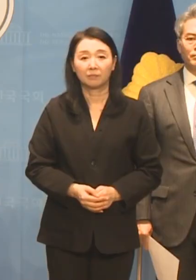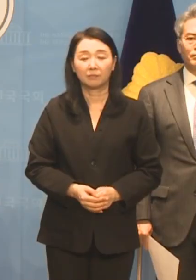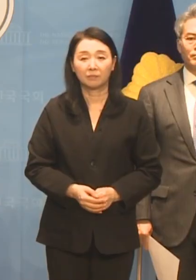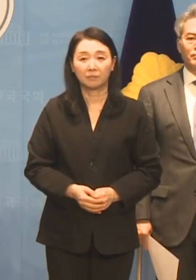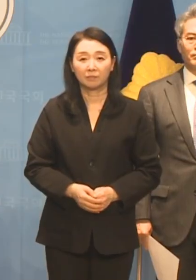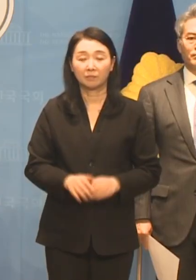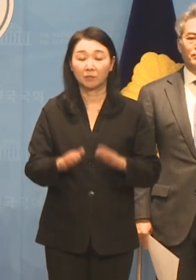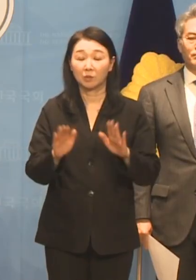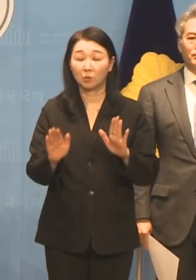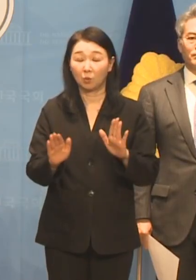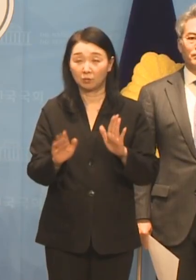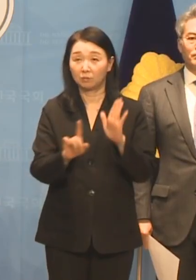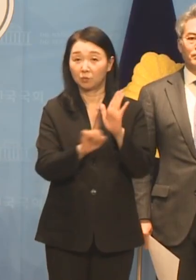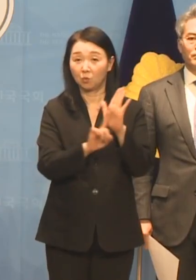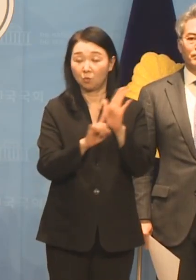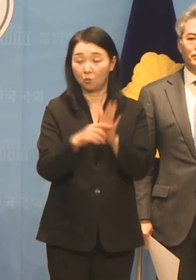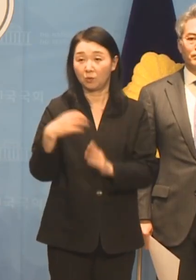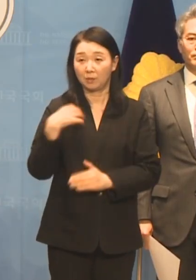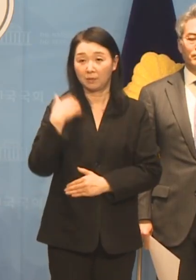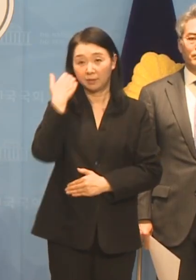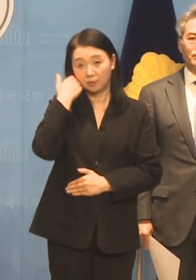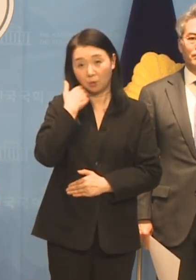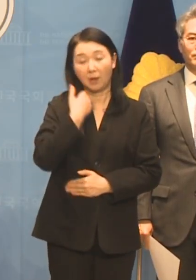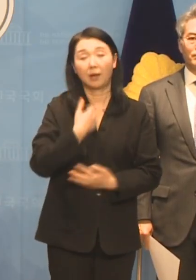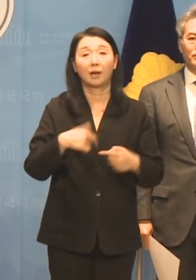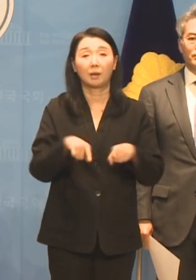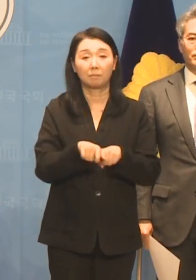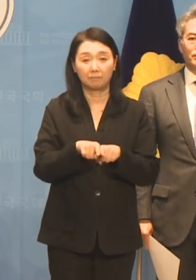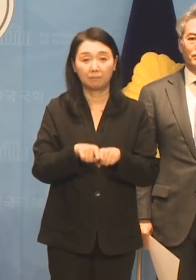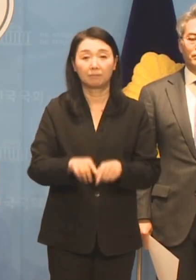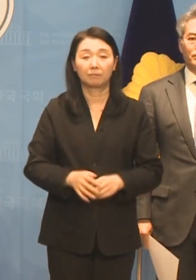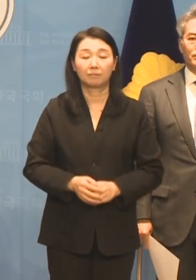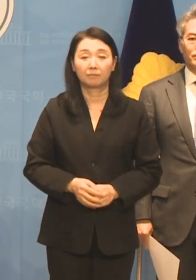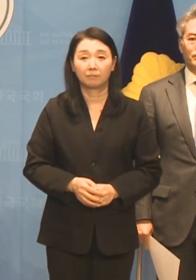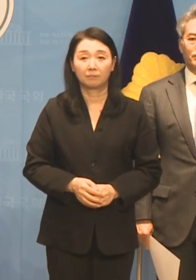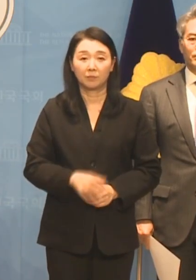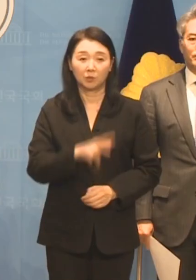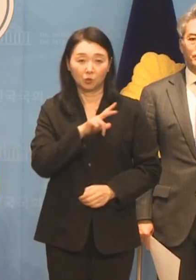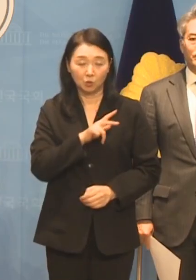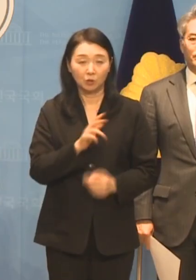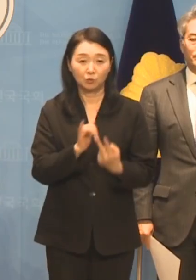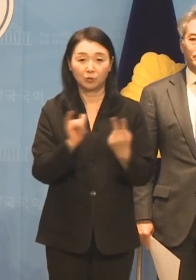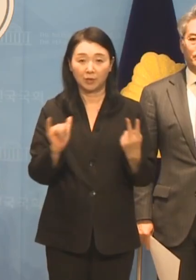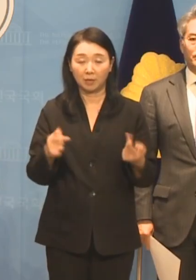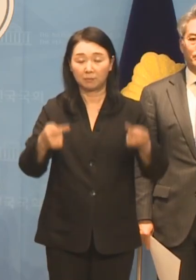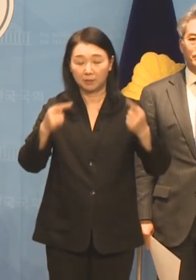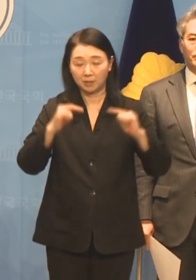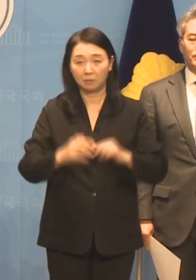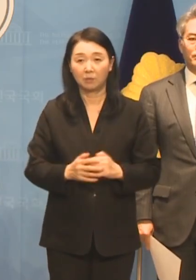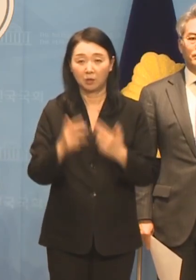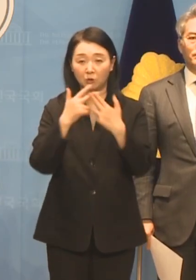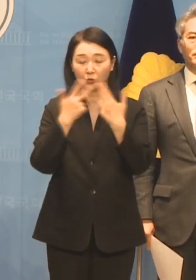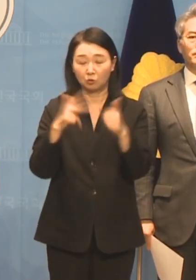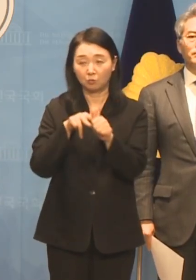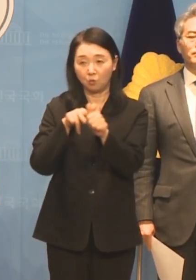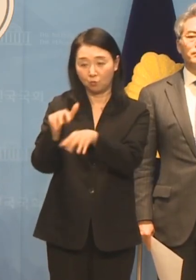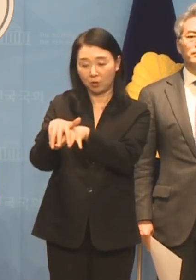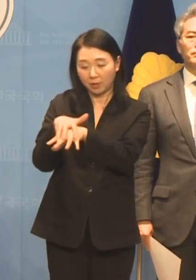오늘 공보단장인 저와 함께한 두 의원님을 소개하겠습니다. 이재명 후보